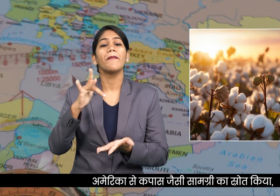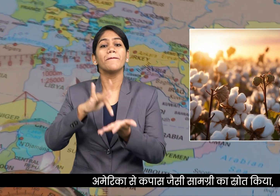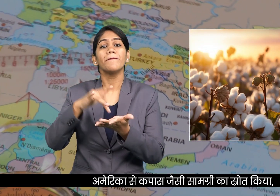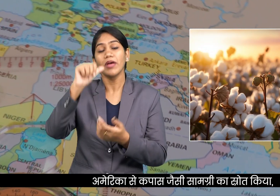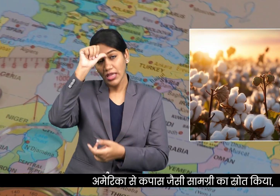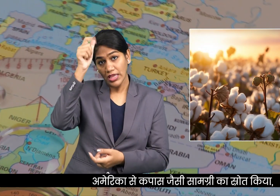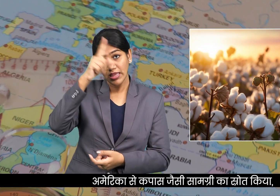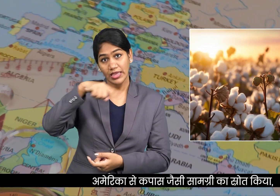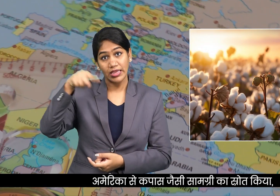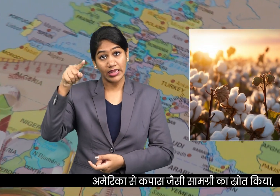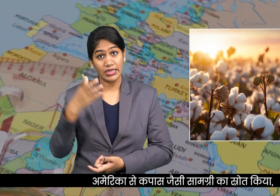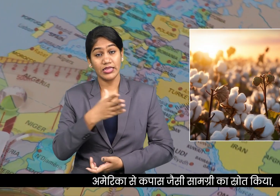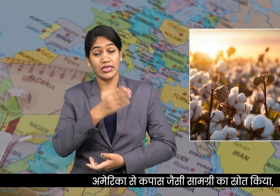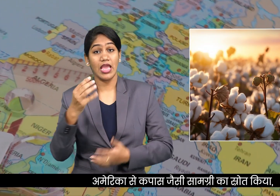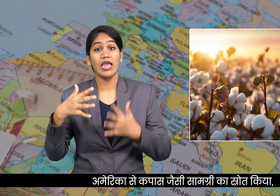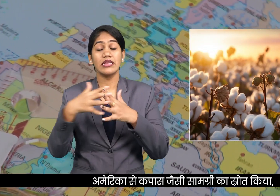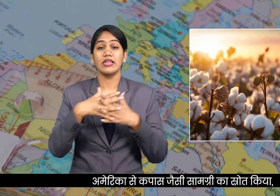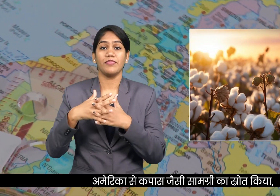का स्रोत किया।